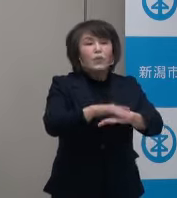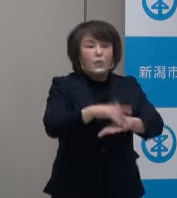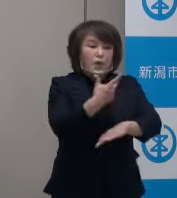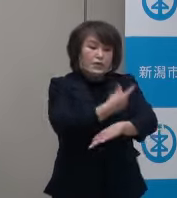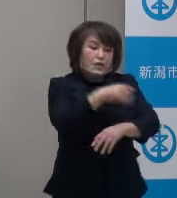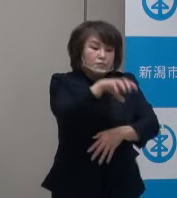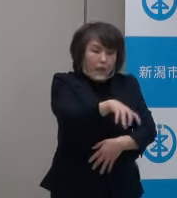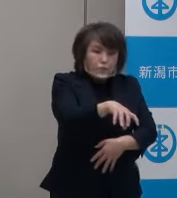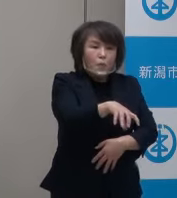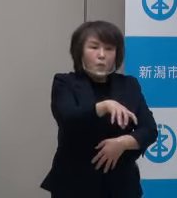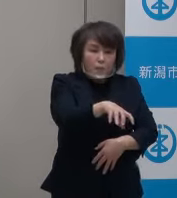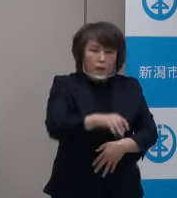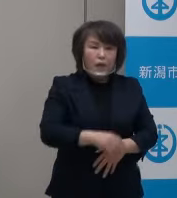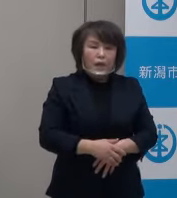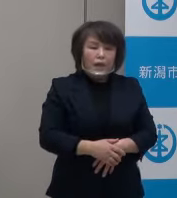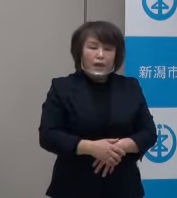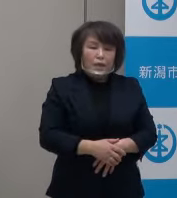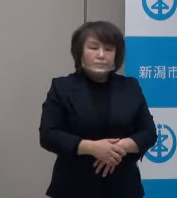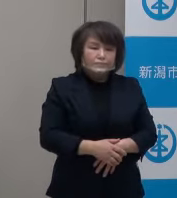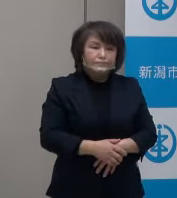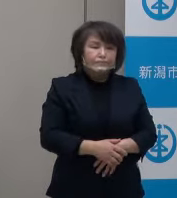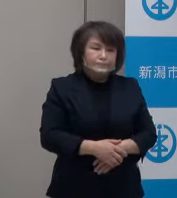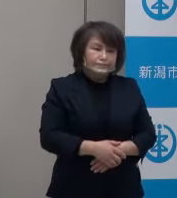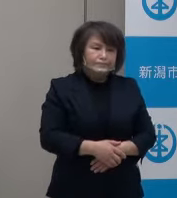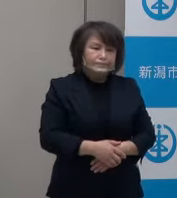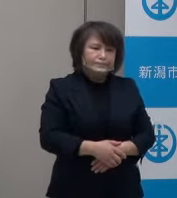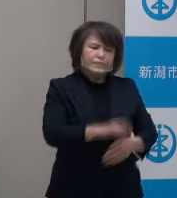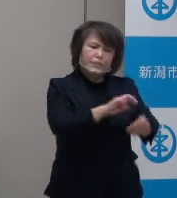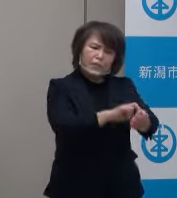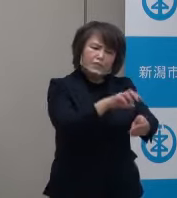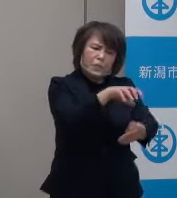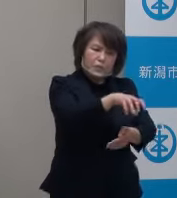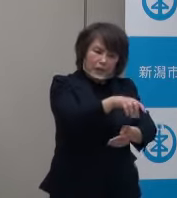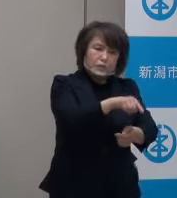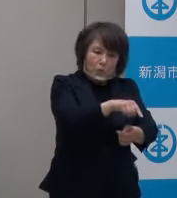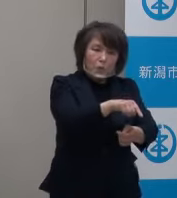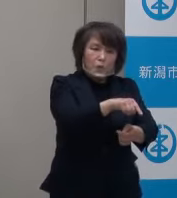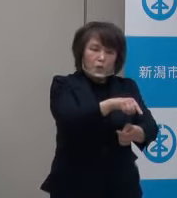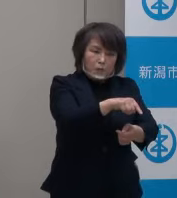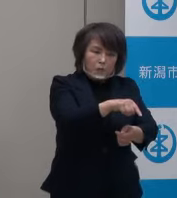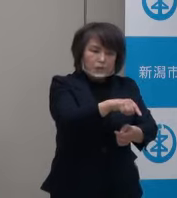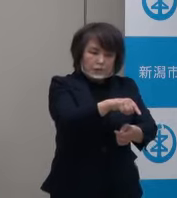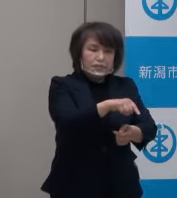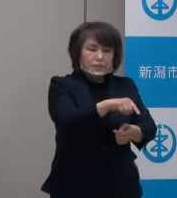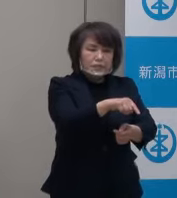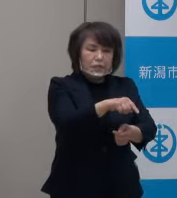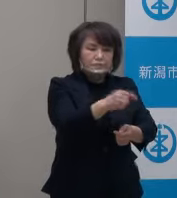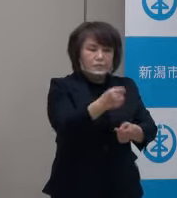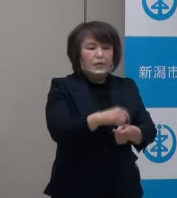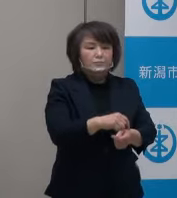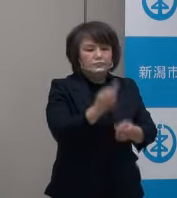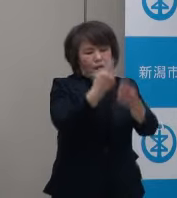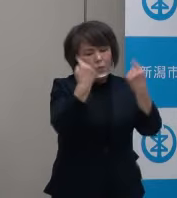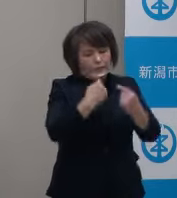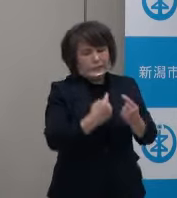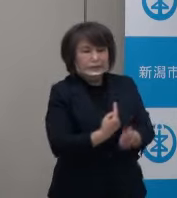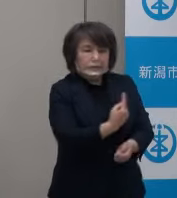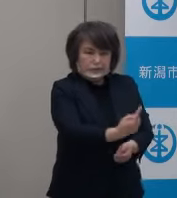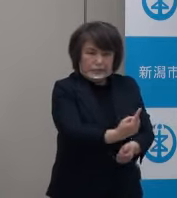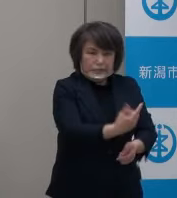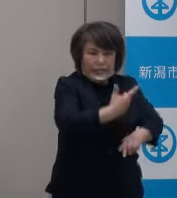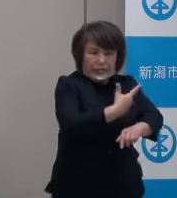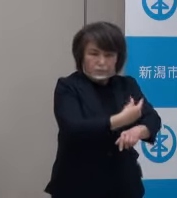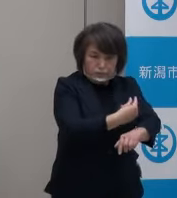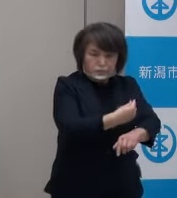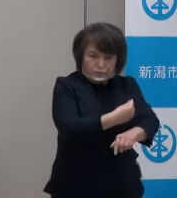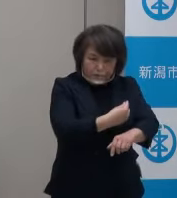する会場については、医療機関や 医療機関で個別接種や